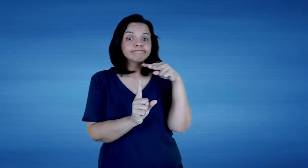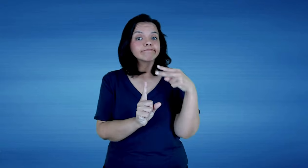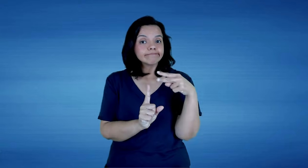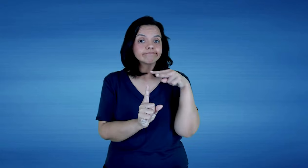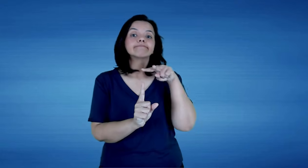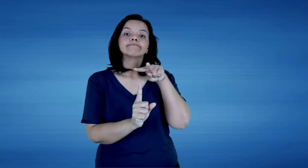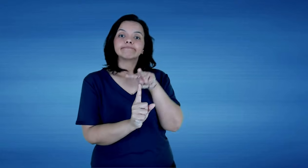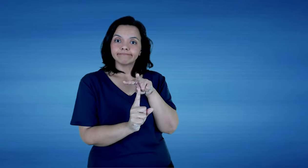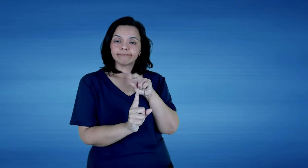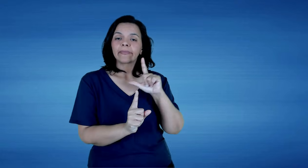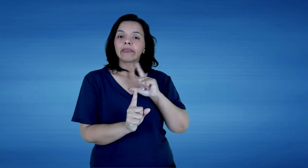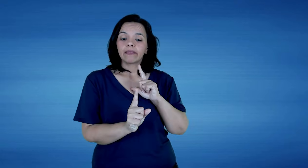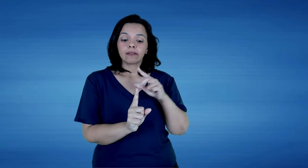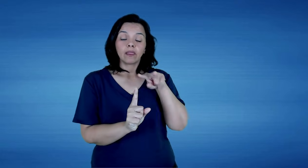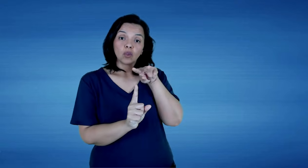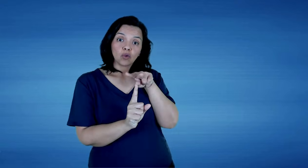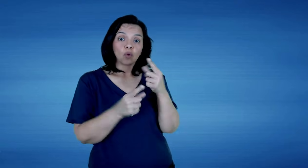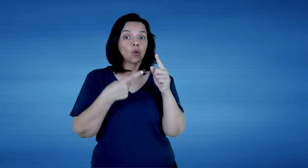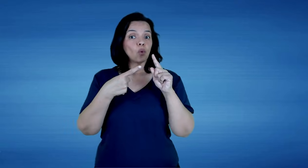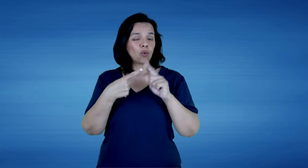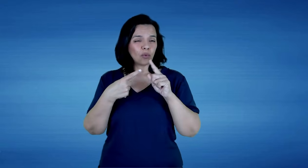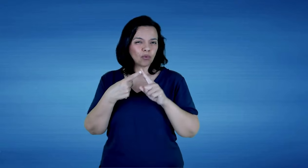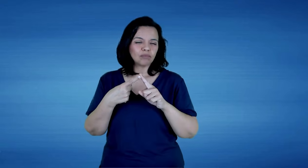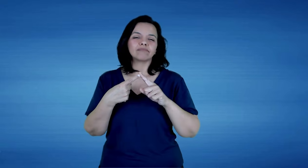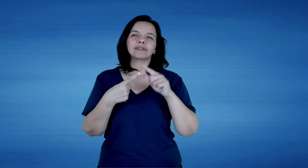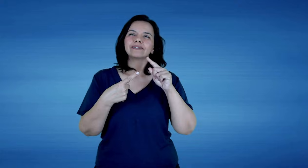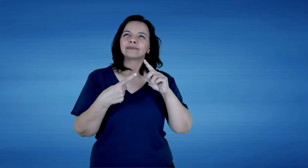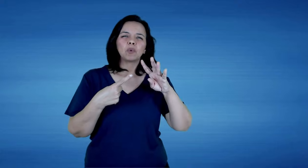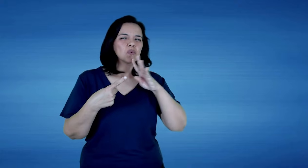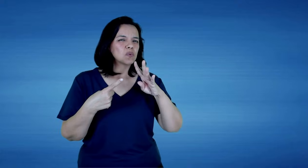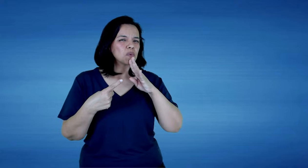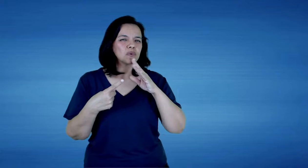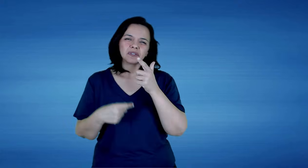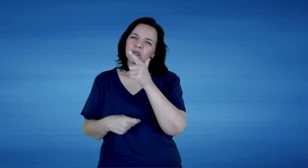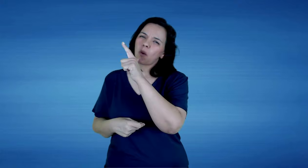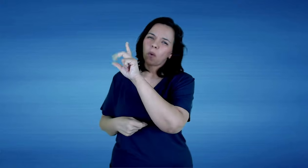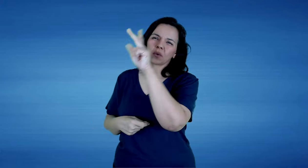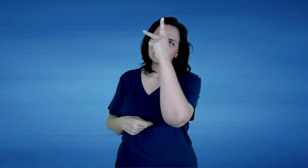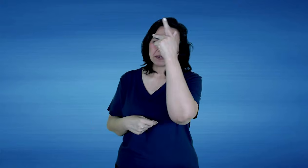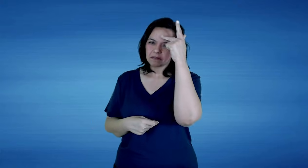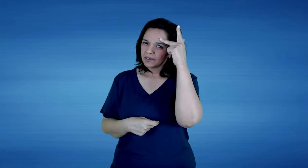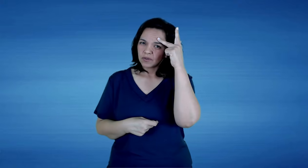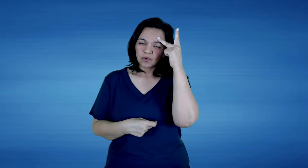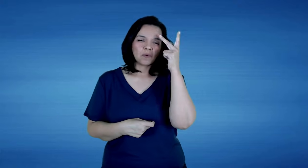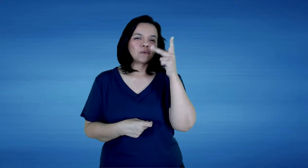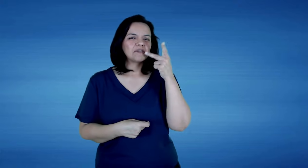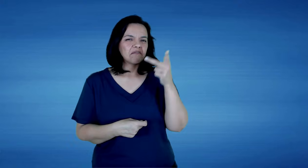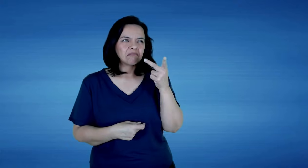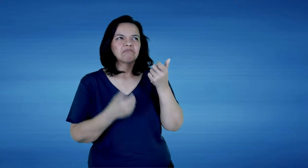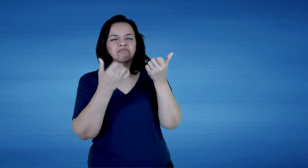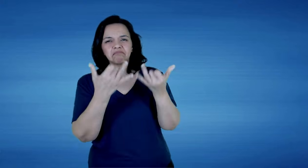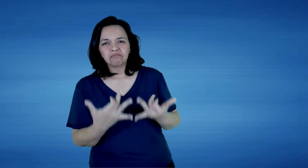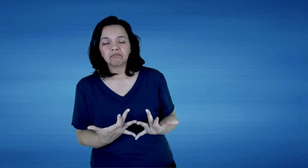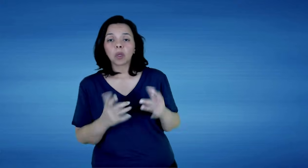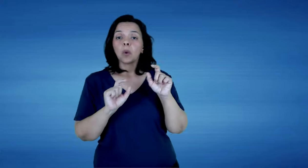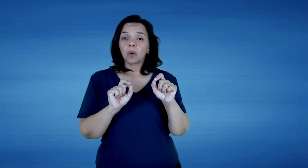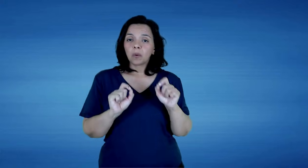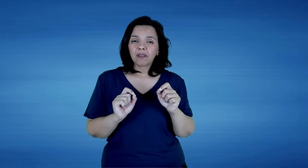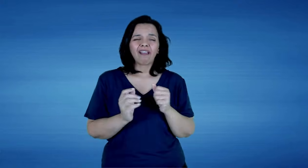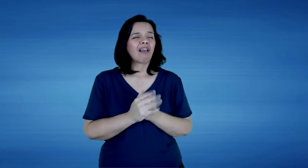eu penso em duas perspectivas. Essa primeira, ela já é muito conhecida pelas outras pessoas.